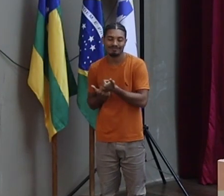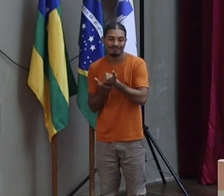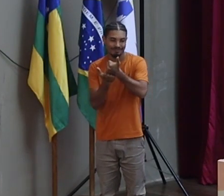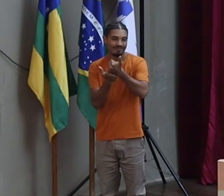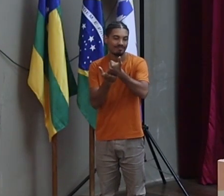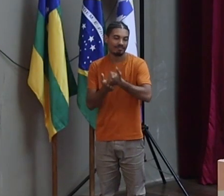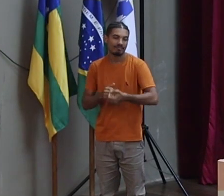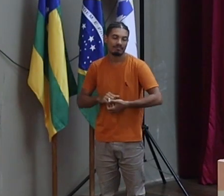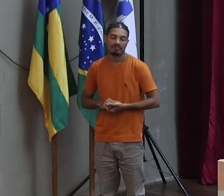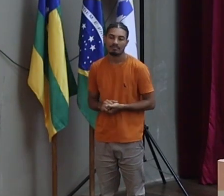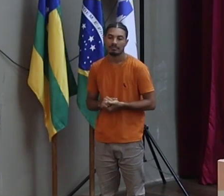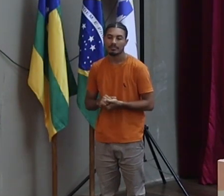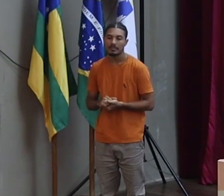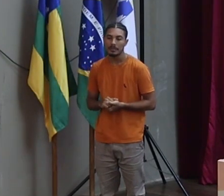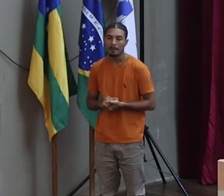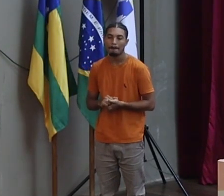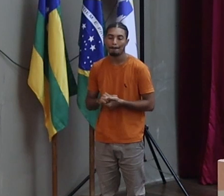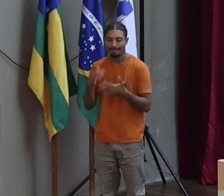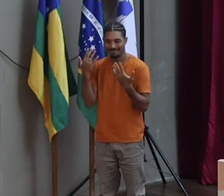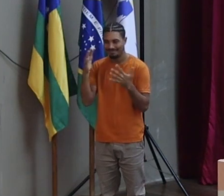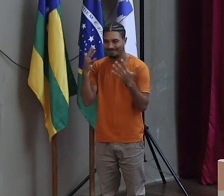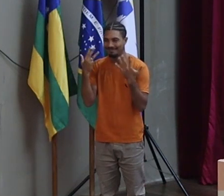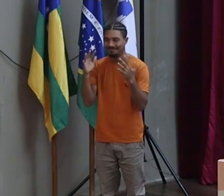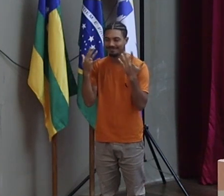também. Muito bem lembrado.